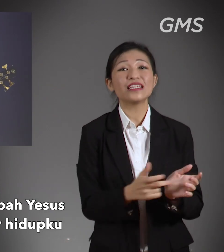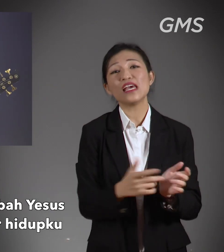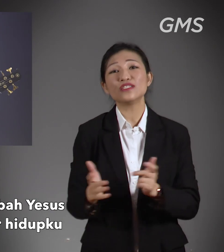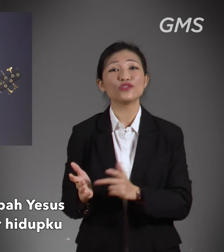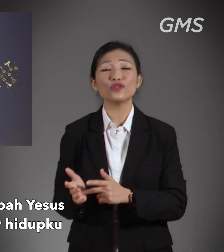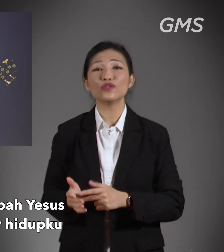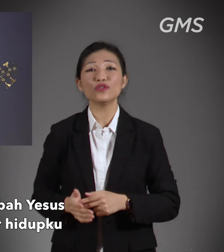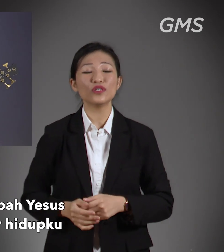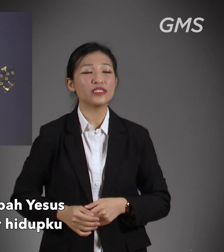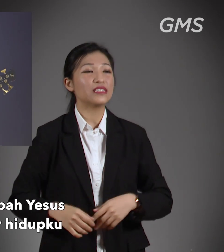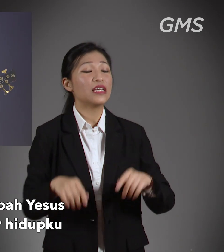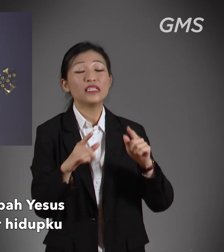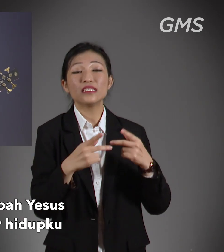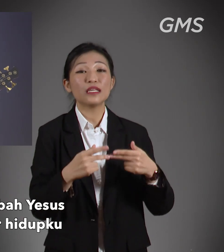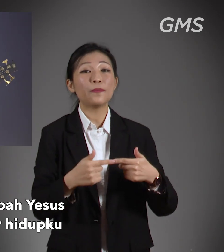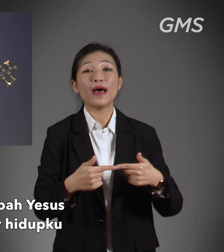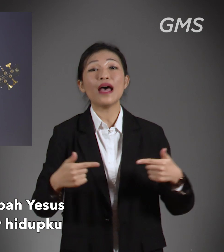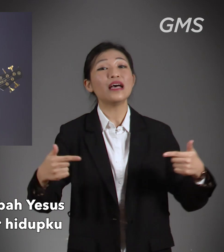sembah Yesus